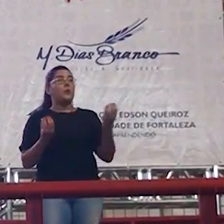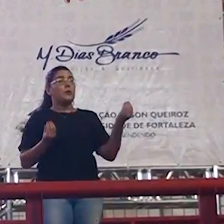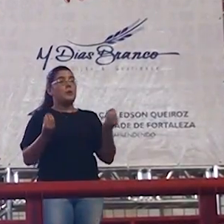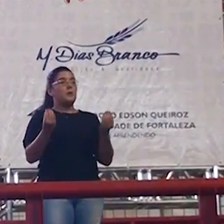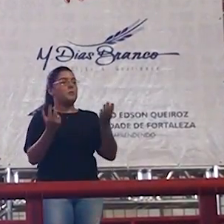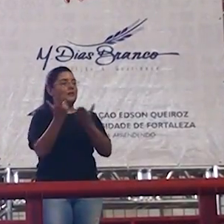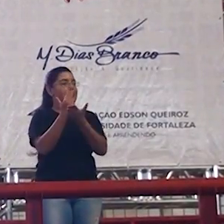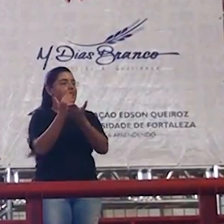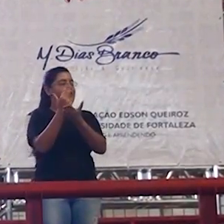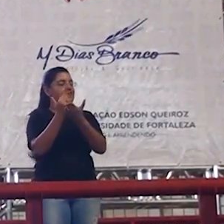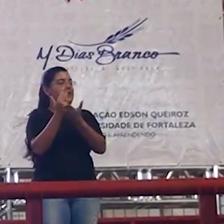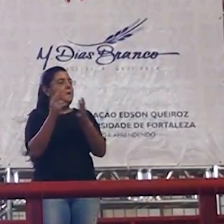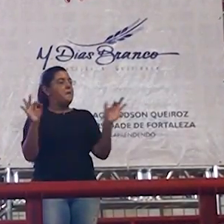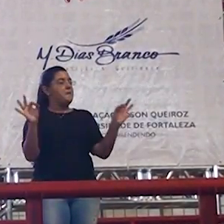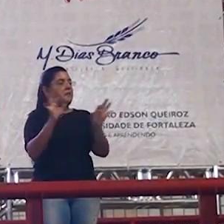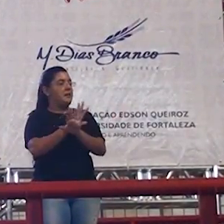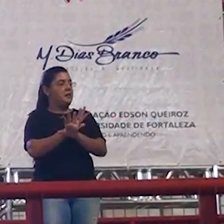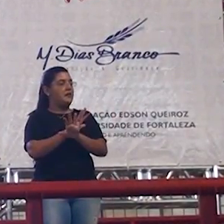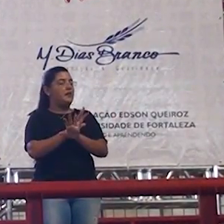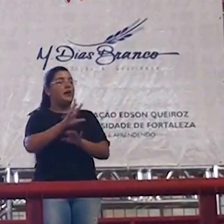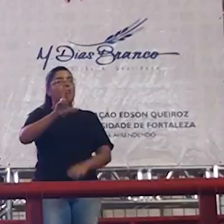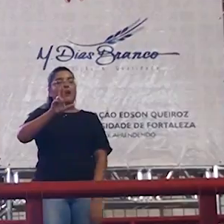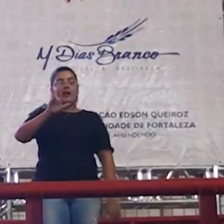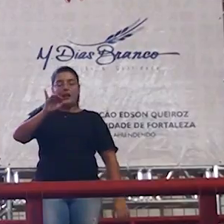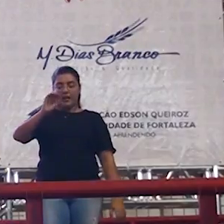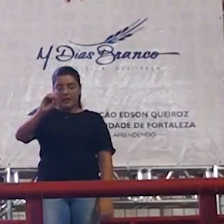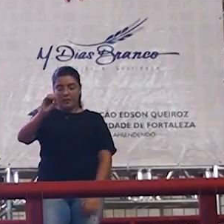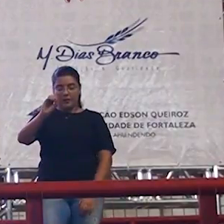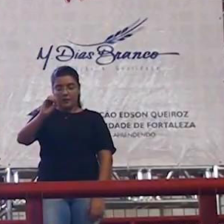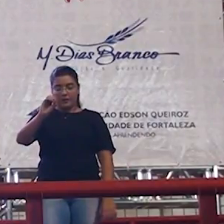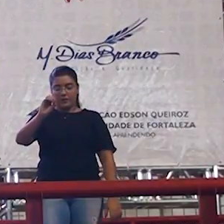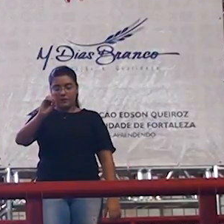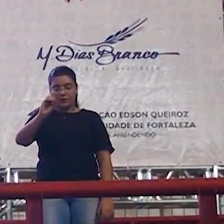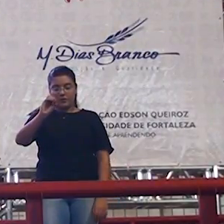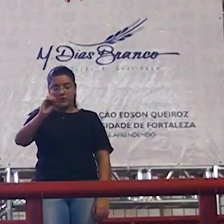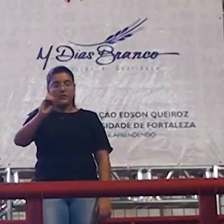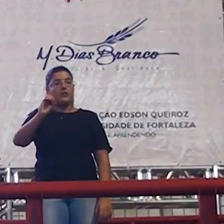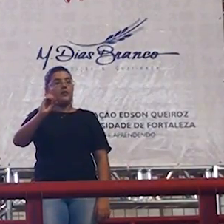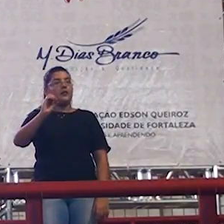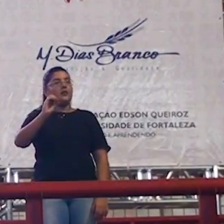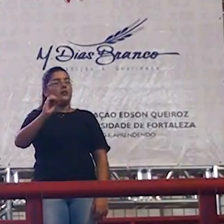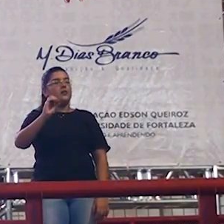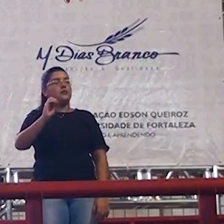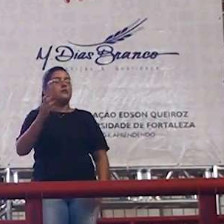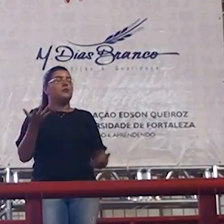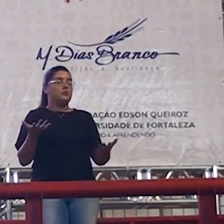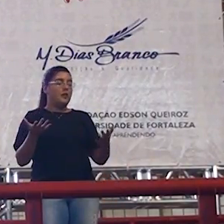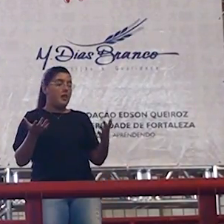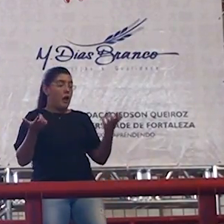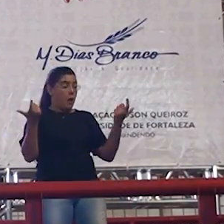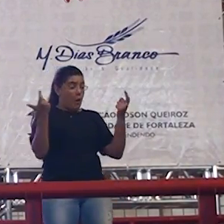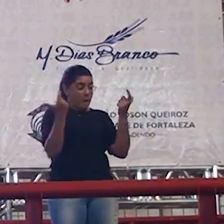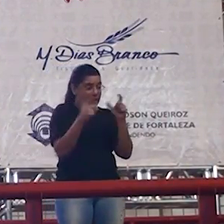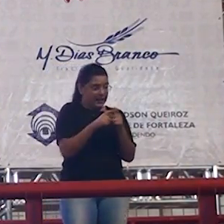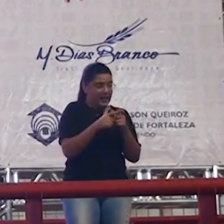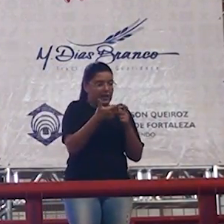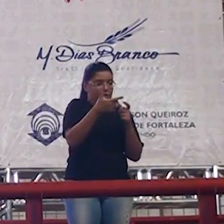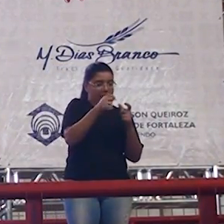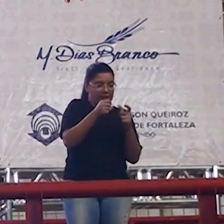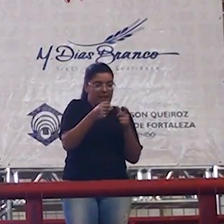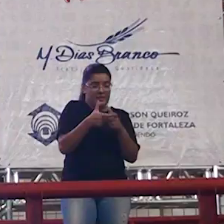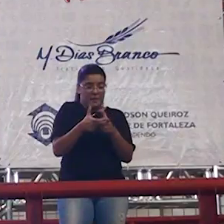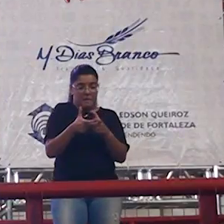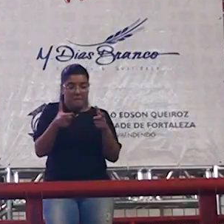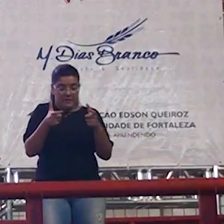desenho, que o raio menor era 10, o raio médio é 20 e o raio maior vale 30,